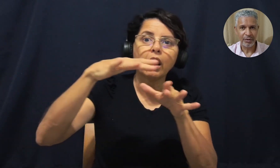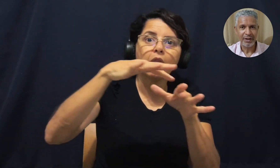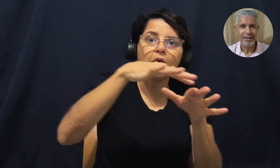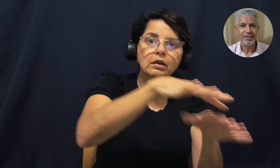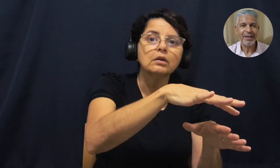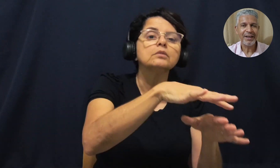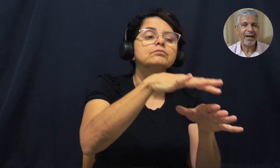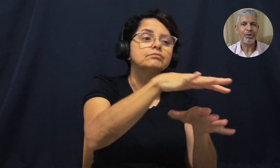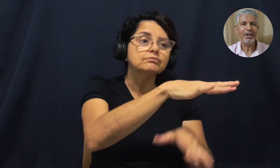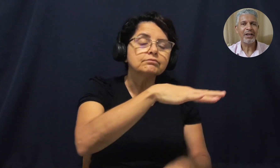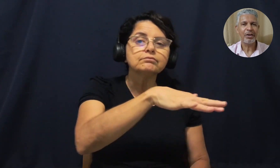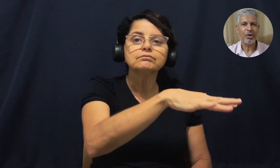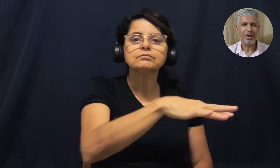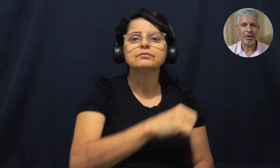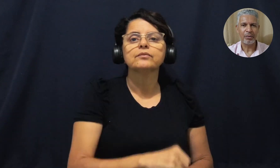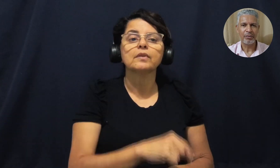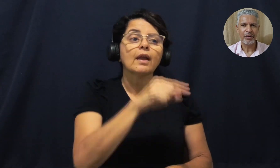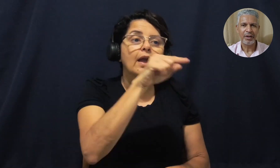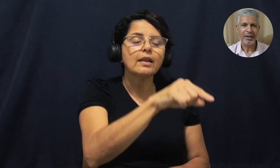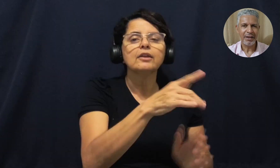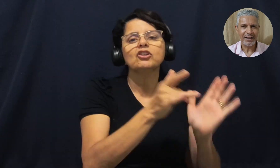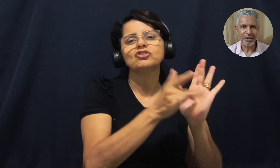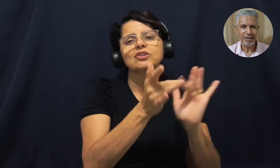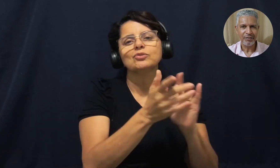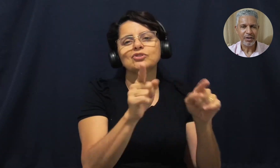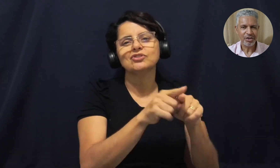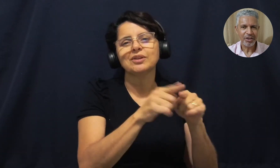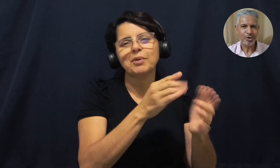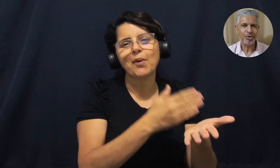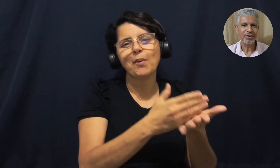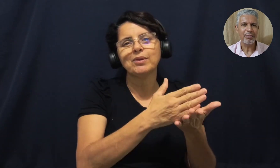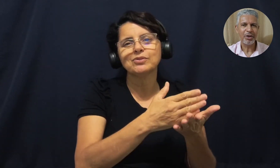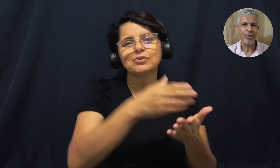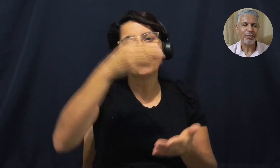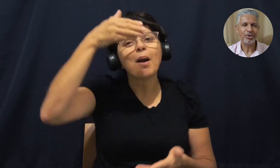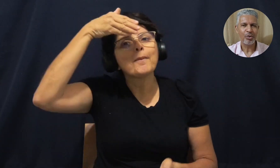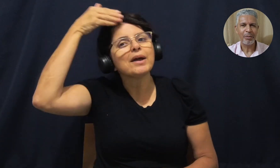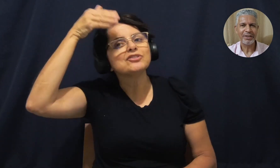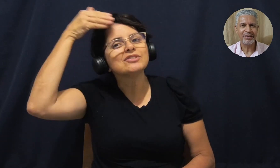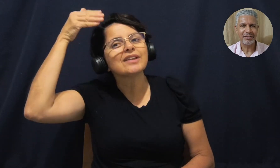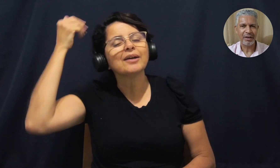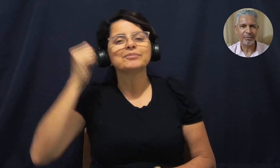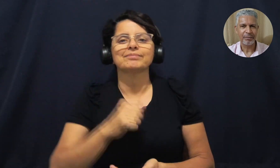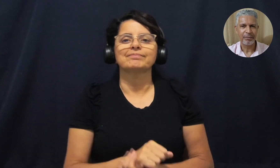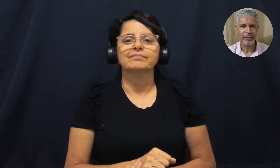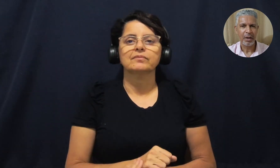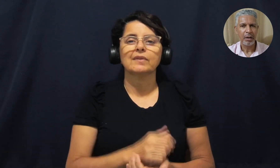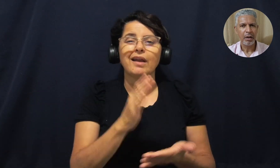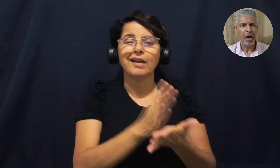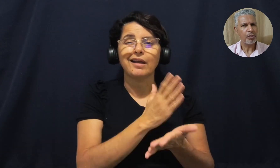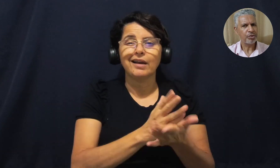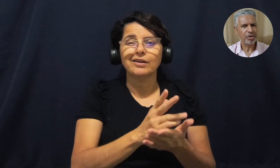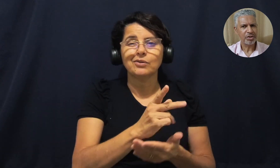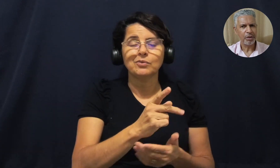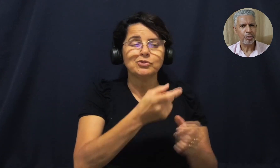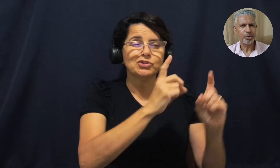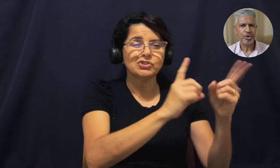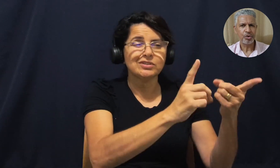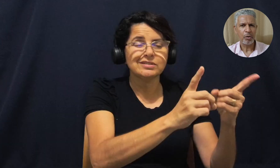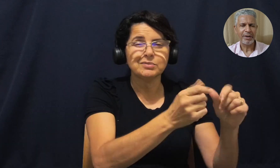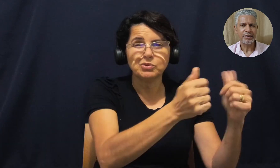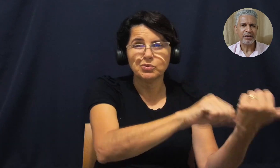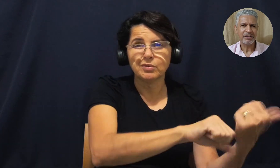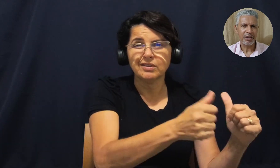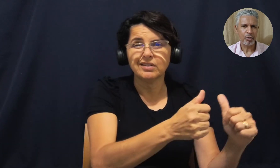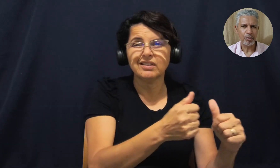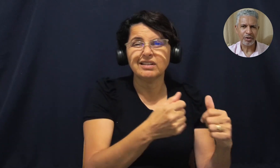multidão, chegaram naquele local e ali Jesus também começou a batizar. Alguns discípulos de